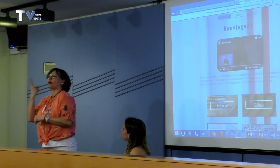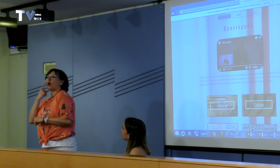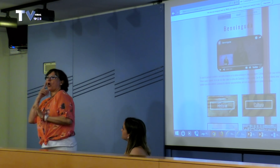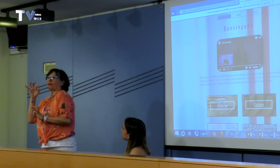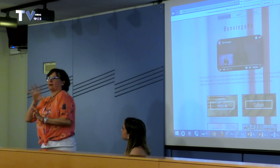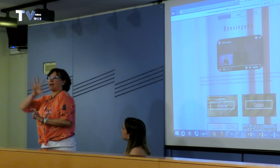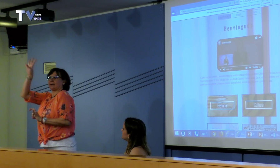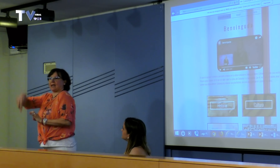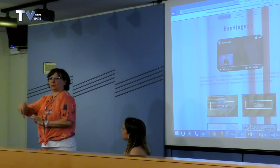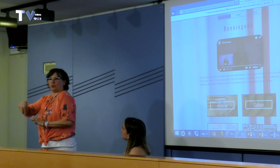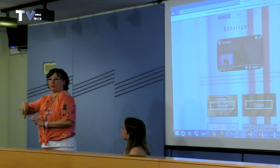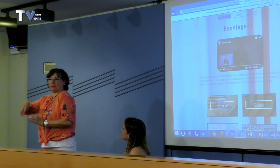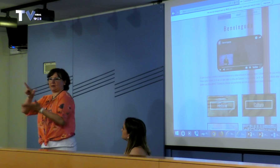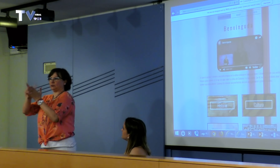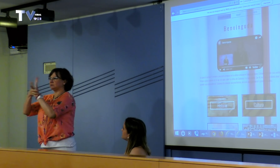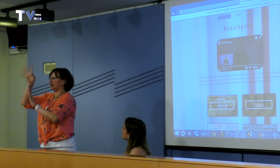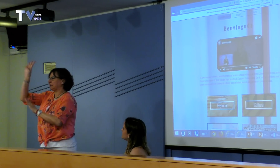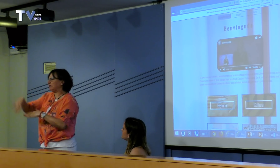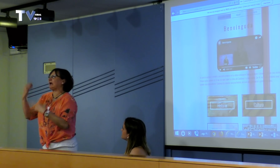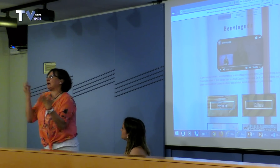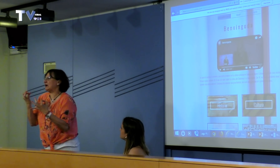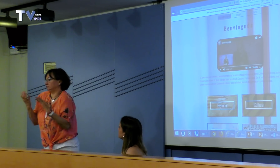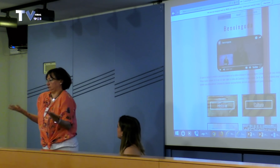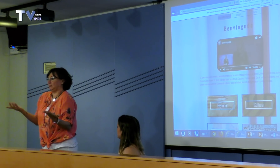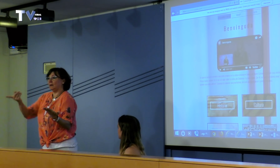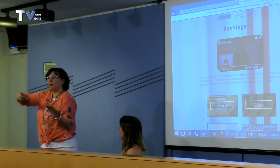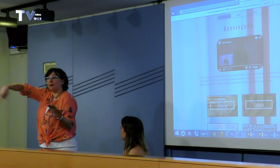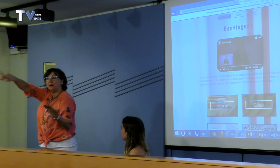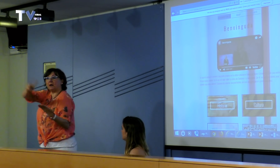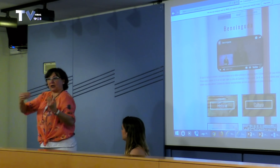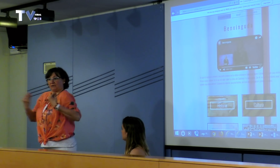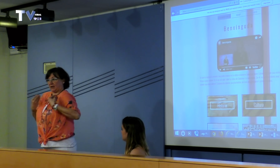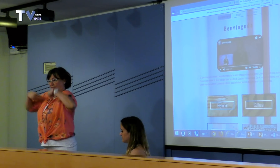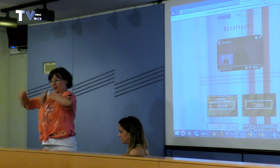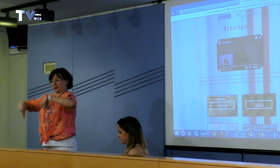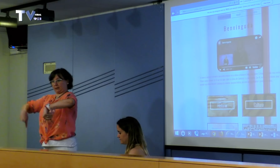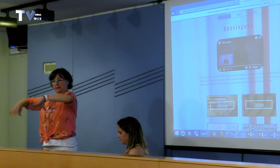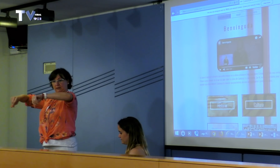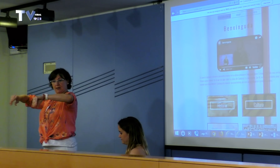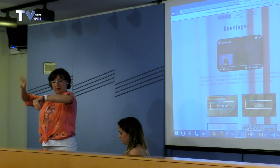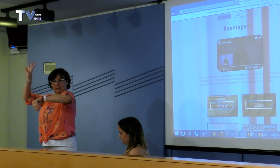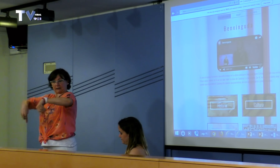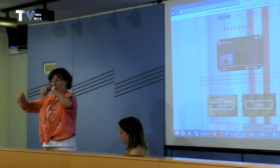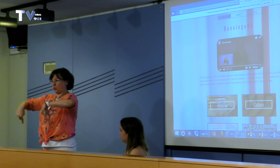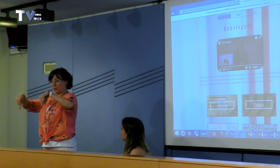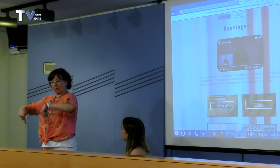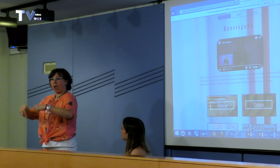aquests aspectes. Volíem presentar això que això nostre d'aquí de Catalunya, per la gent de fet